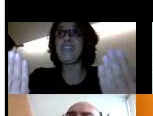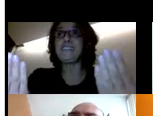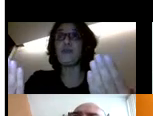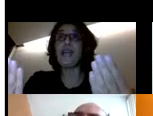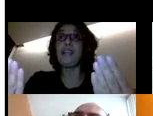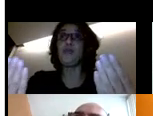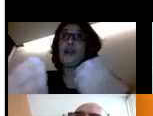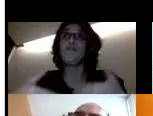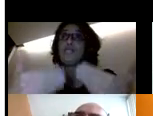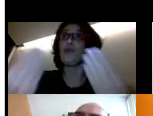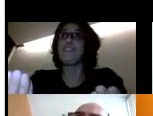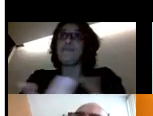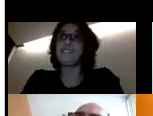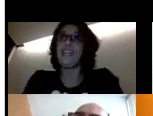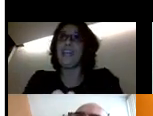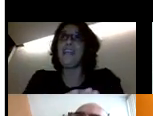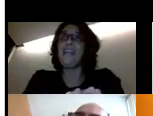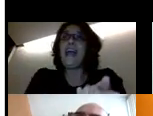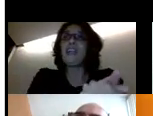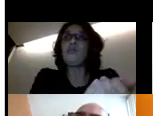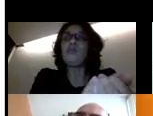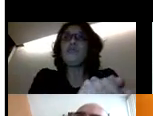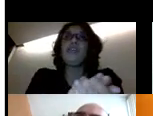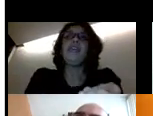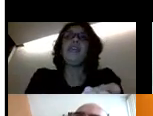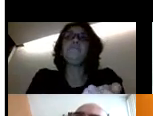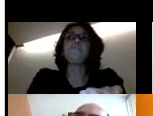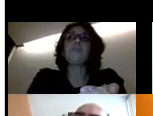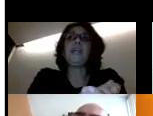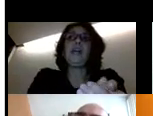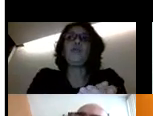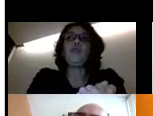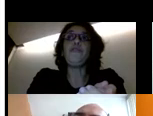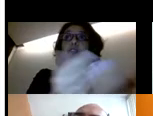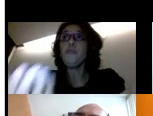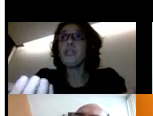visible, gracias a una lengua visual y espacial, algunos